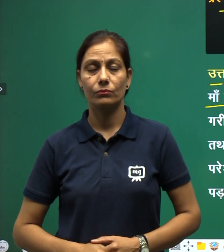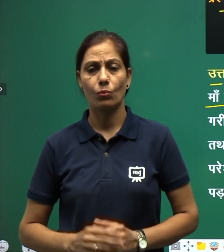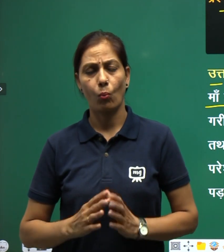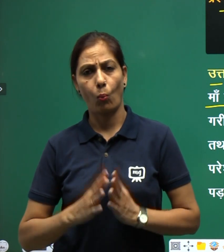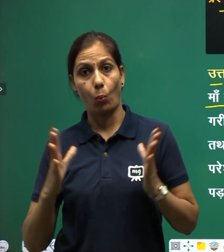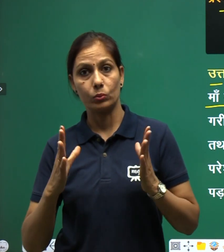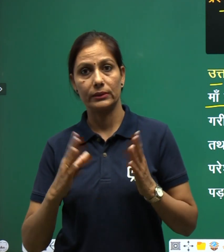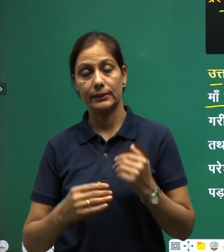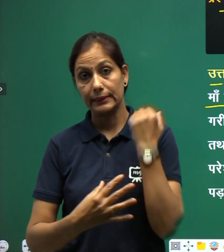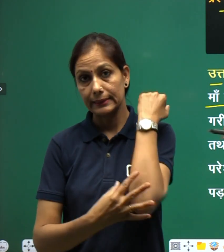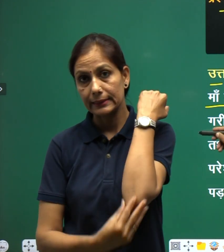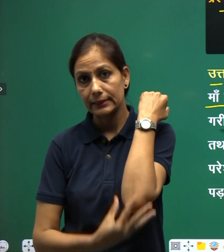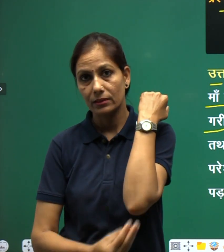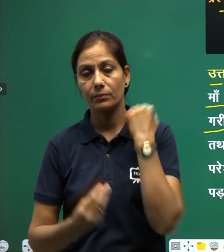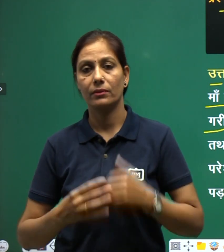भयंकर गरीबी,